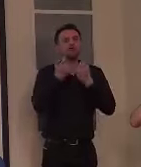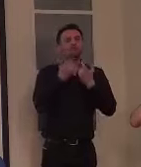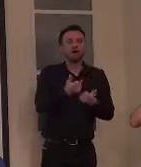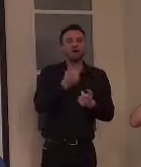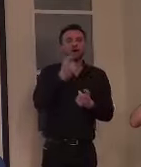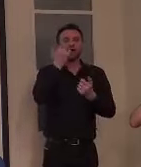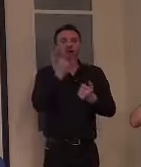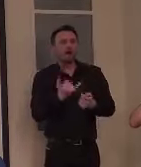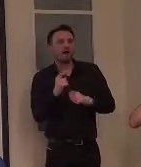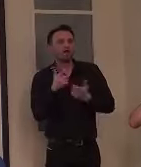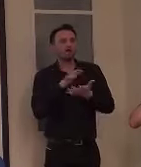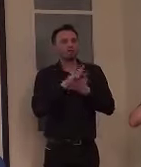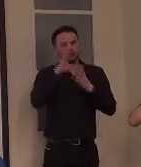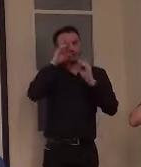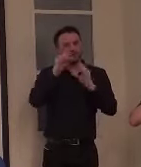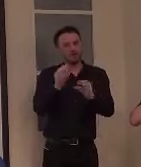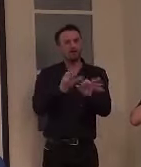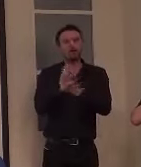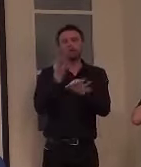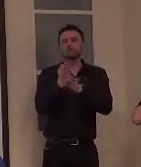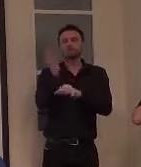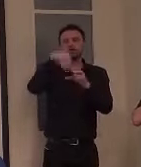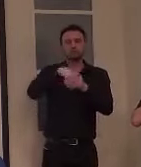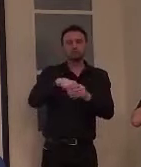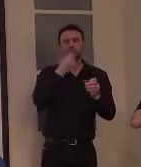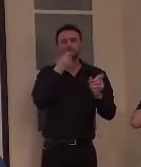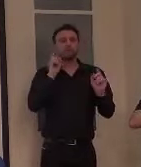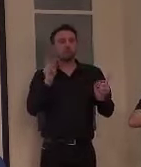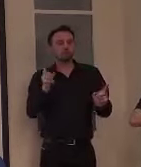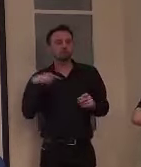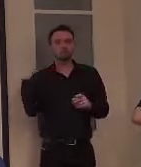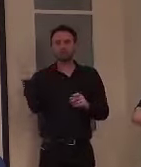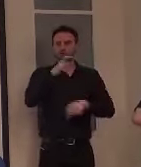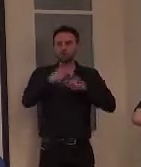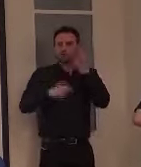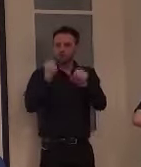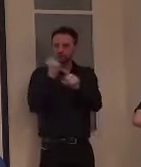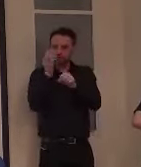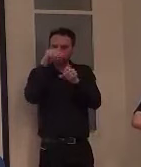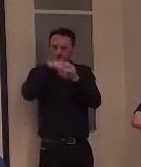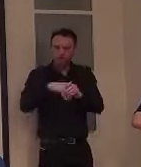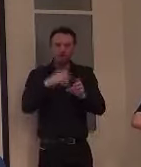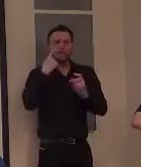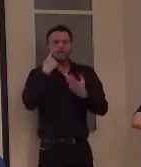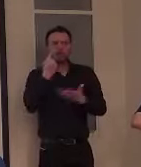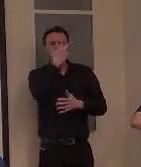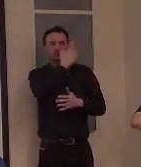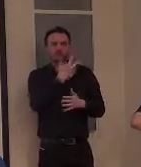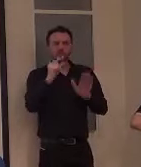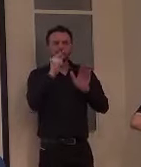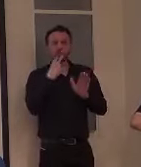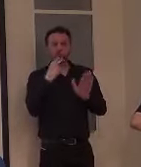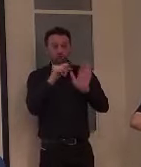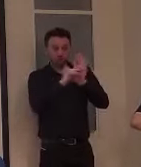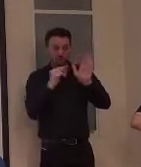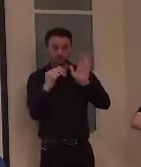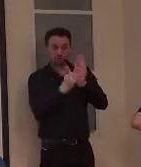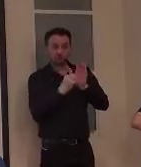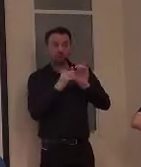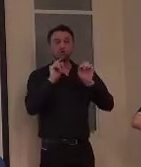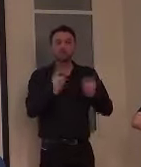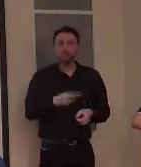brinda capacitaciones sobre educación inclusiva si los docentes y todos los agentes o no son las personas libres son ser y además